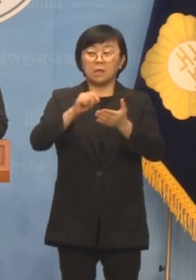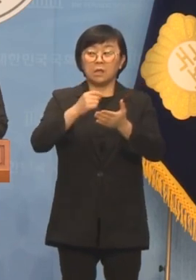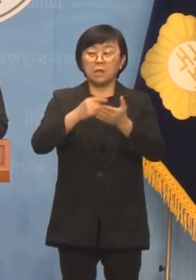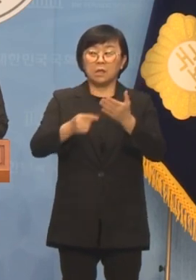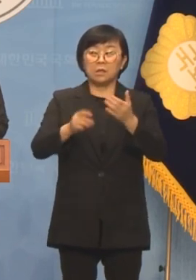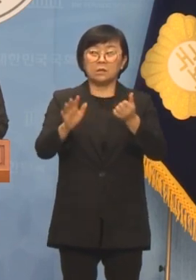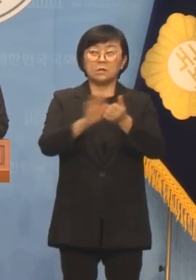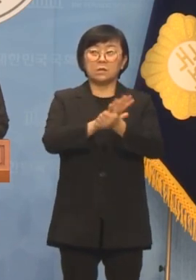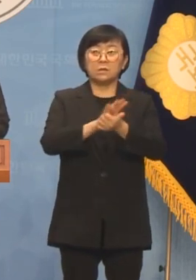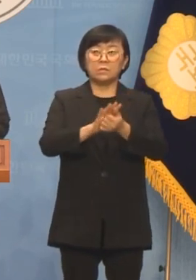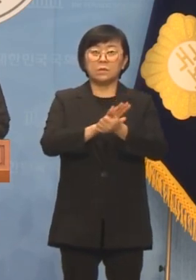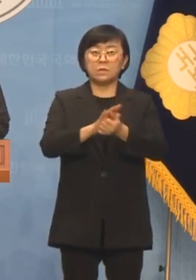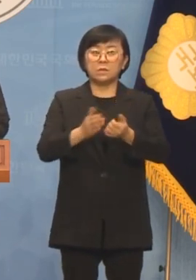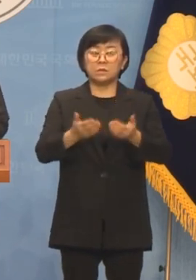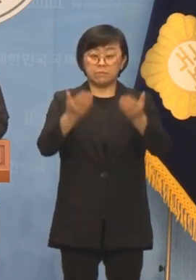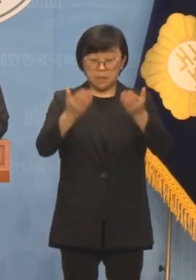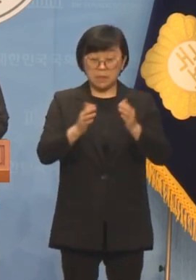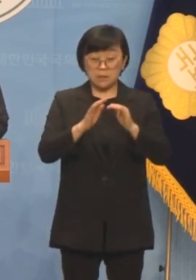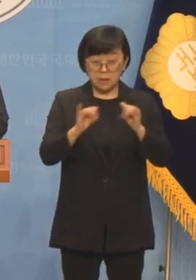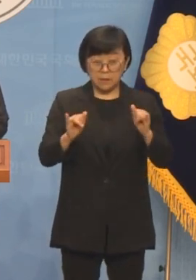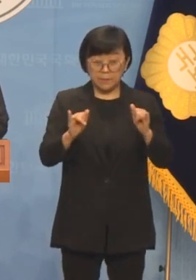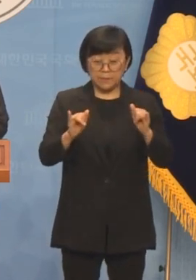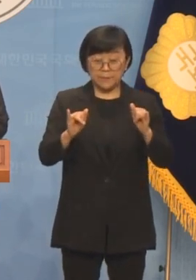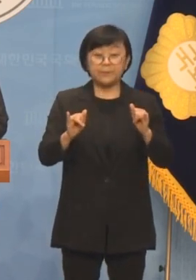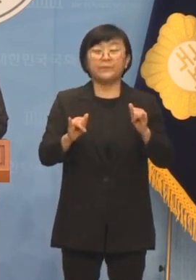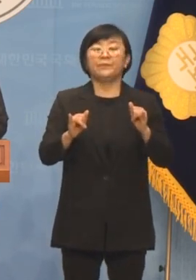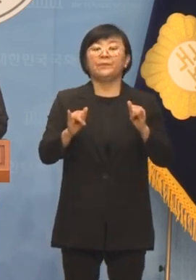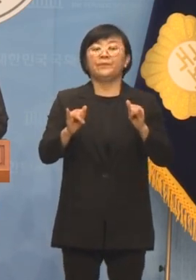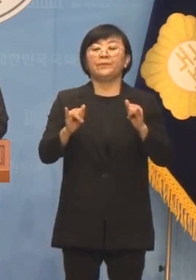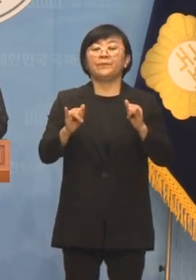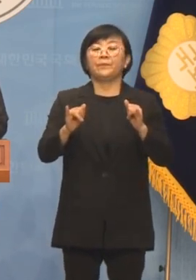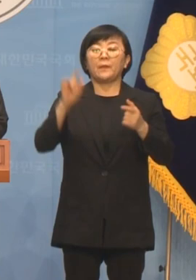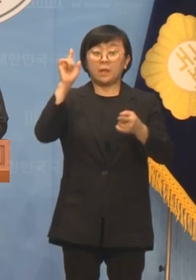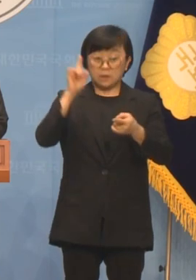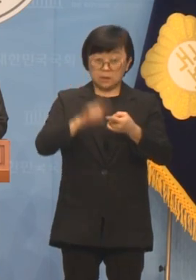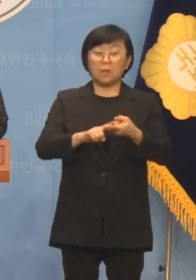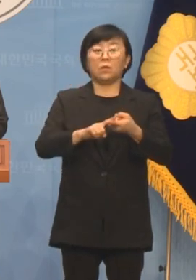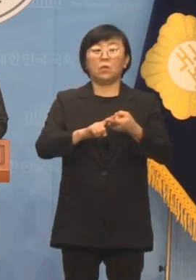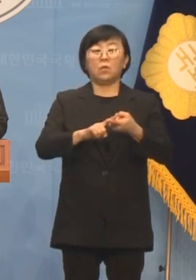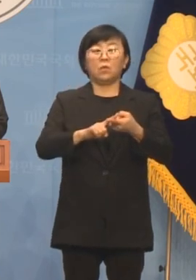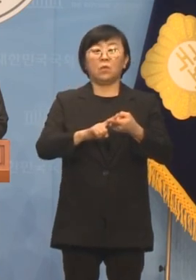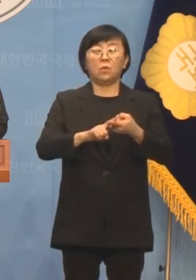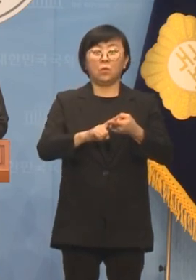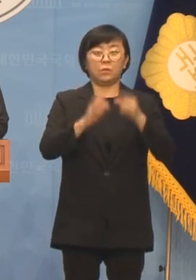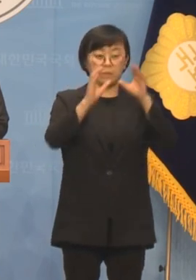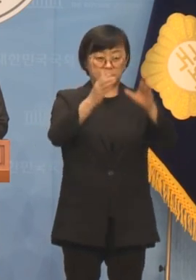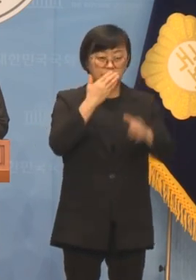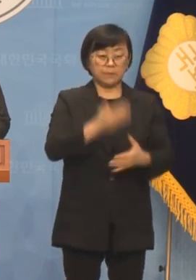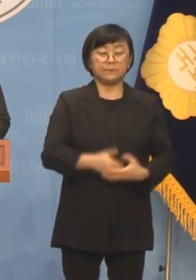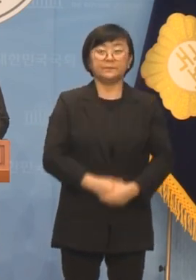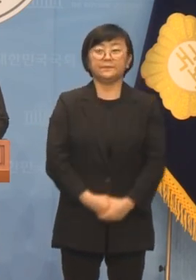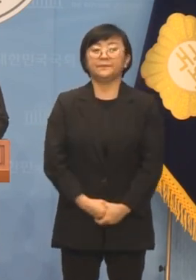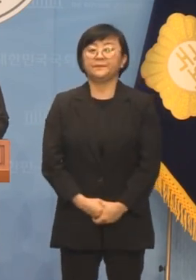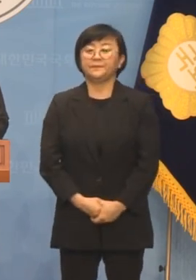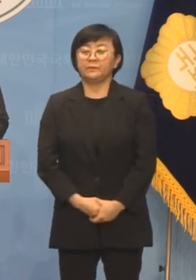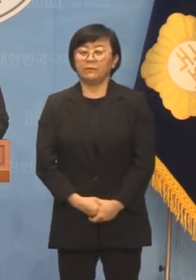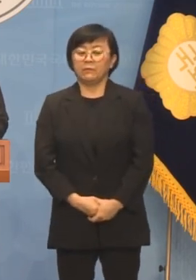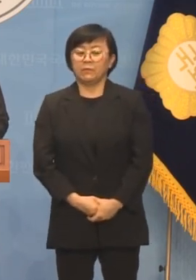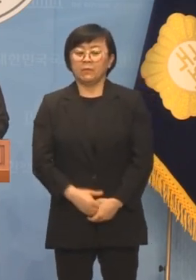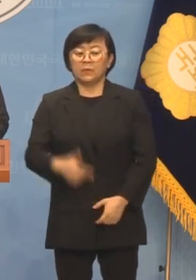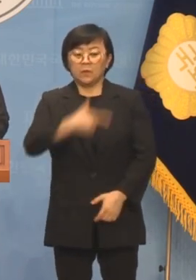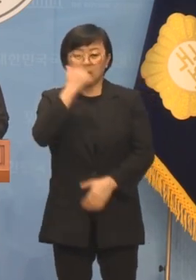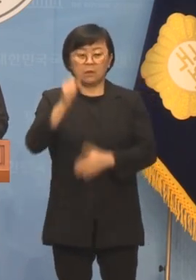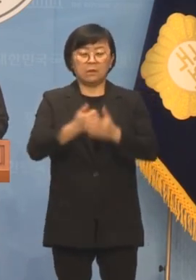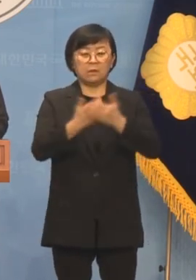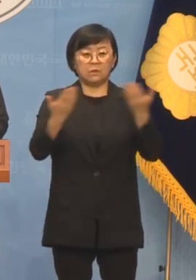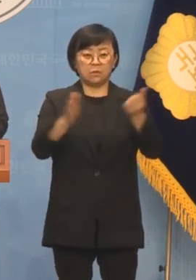비해는 서비스를 제공받는 수혜자에게도 그대로 첨가될 수밖에 없습니다. 열악한